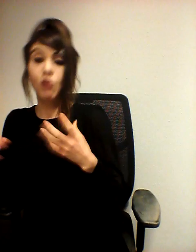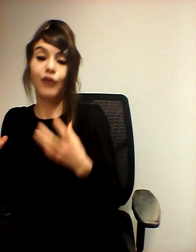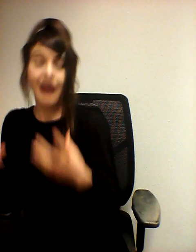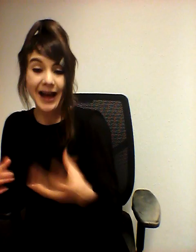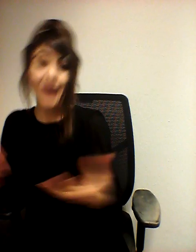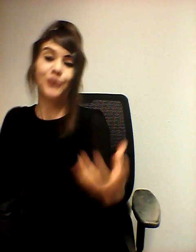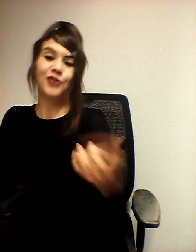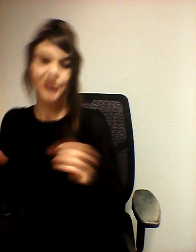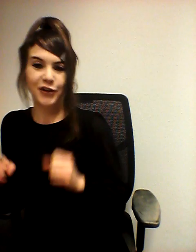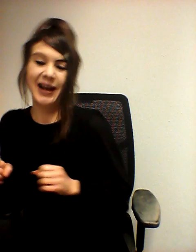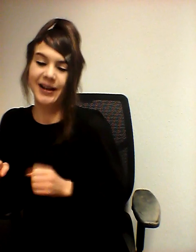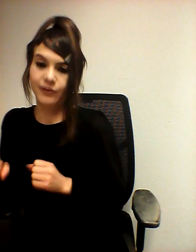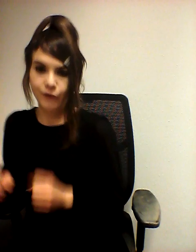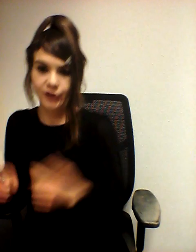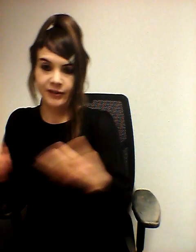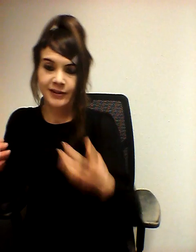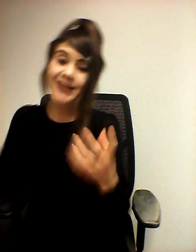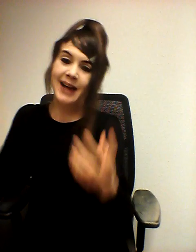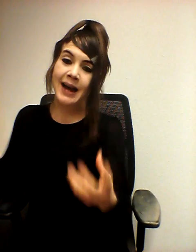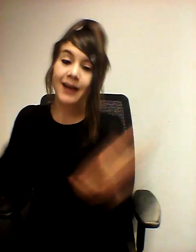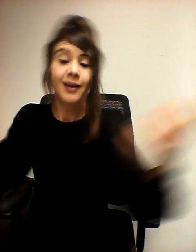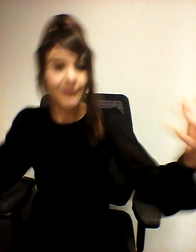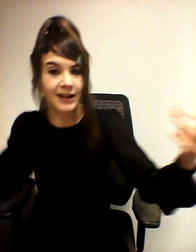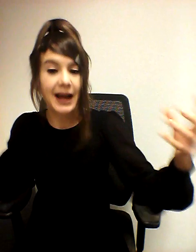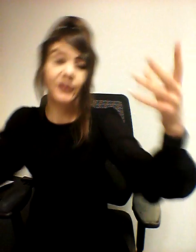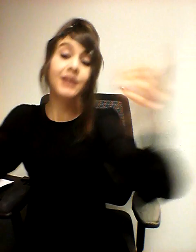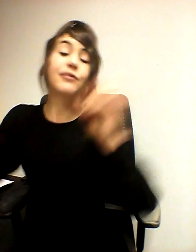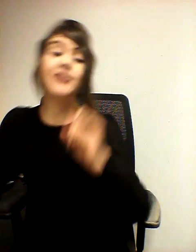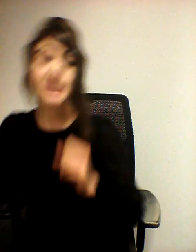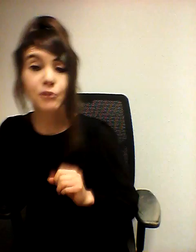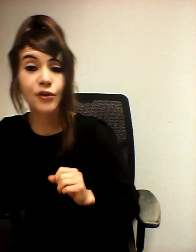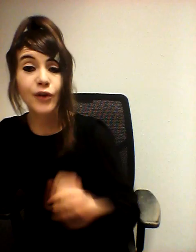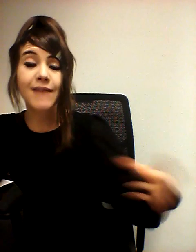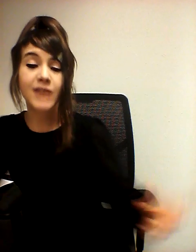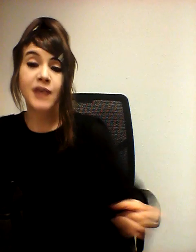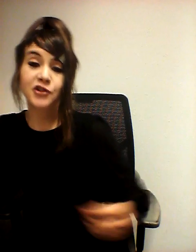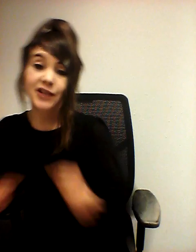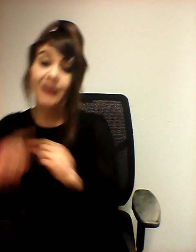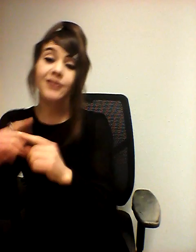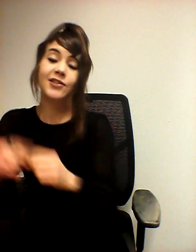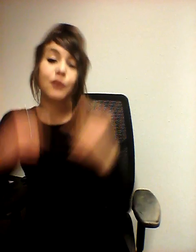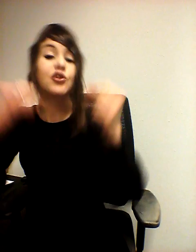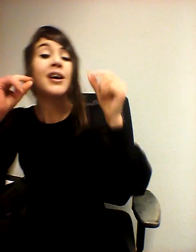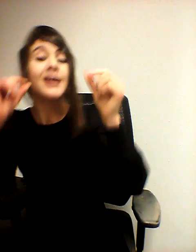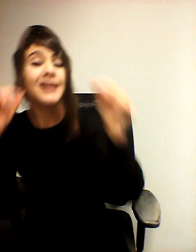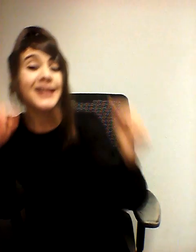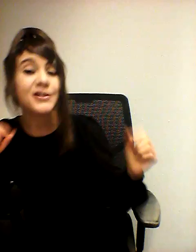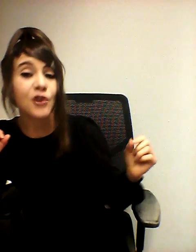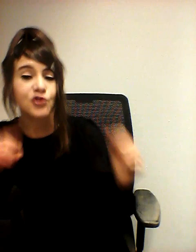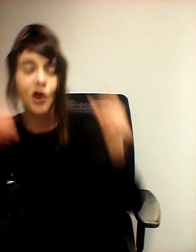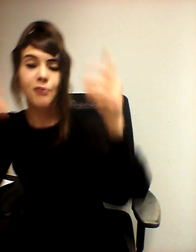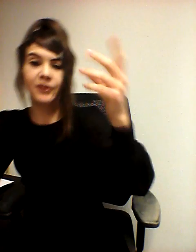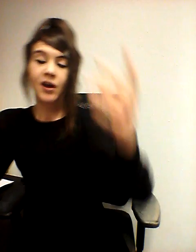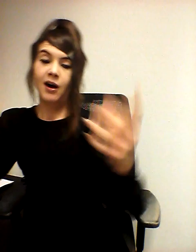wel uitgescheiden worden naar daar waar de eiwitten die verteerd moeten worden aanwezig zijn. Dat zijn dus de lysosomen.